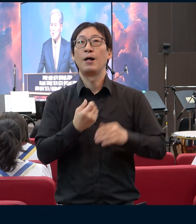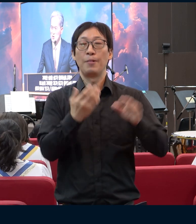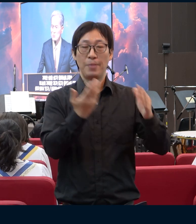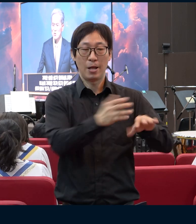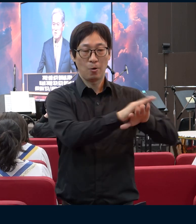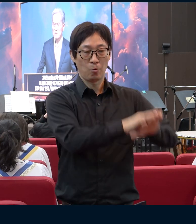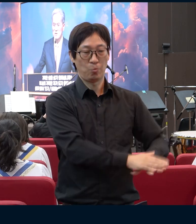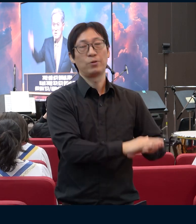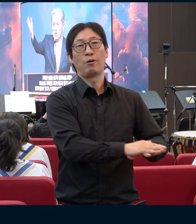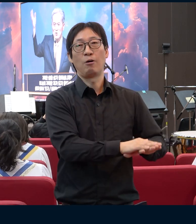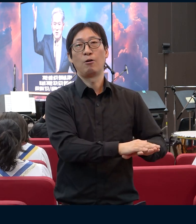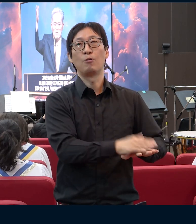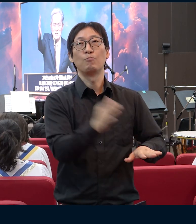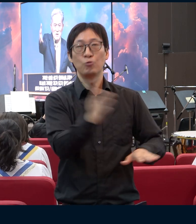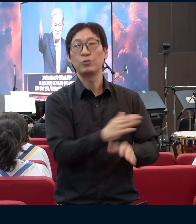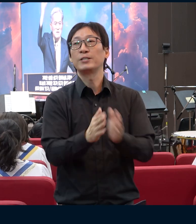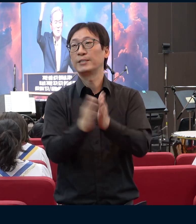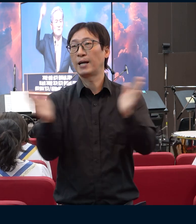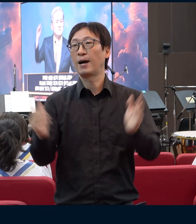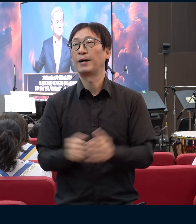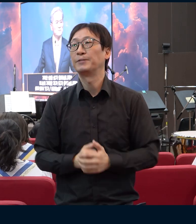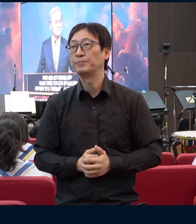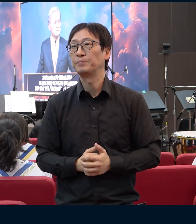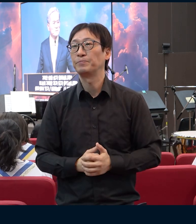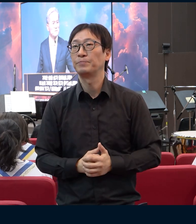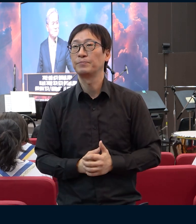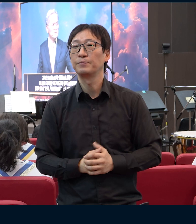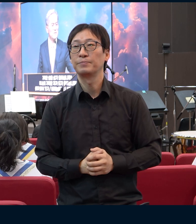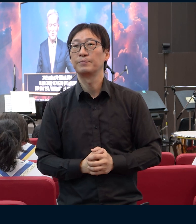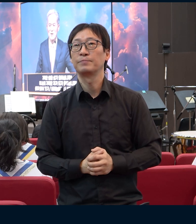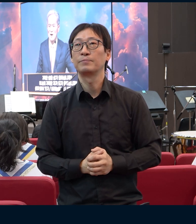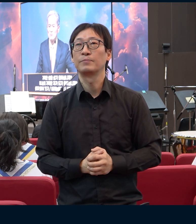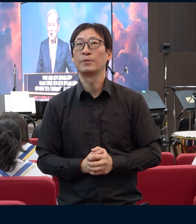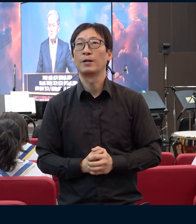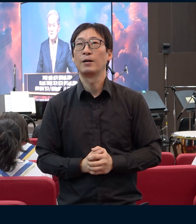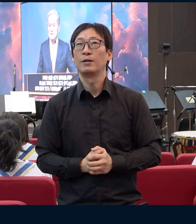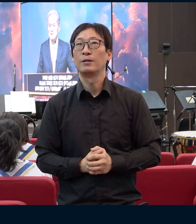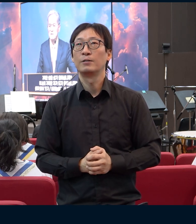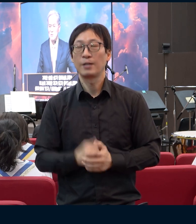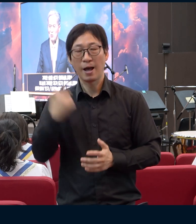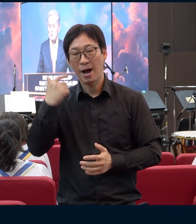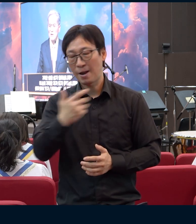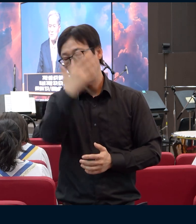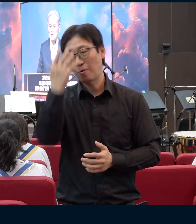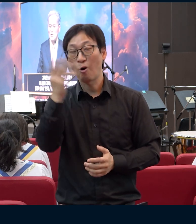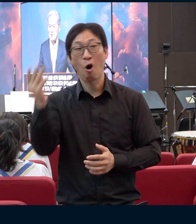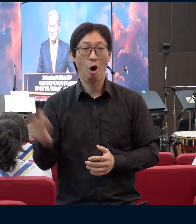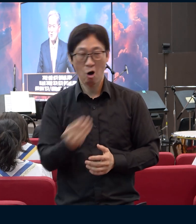거기서 시작하세요. 그것이 무엇이든 성령이 말씀하신 대로 그렇게 아름다운